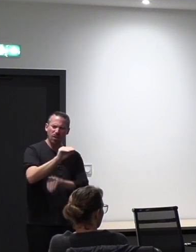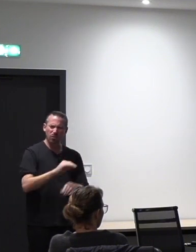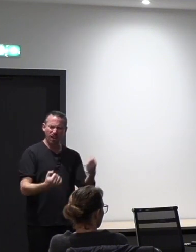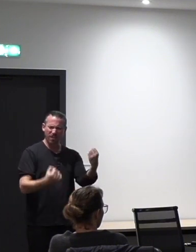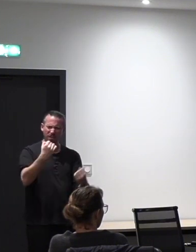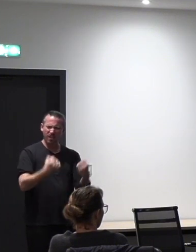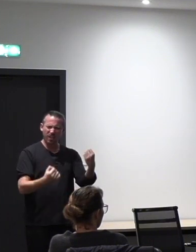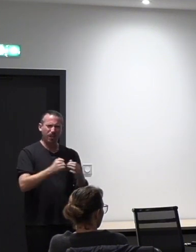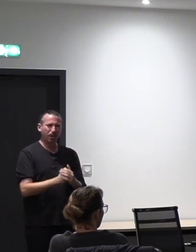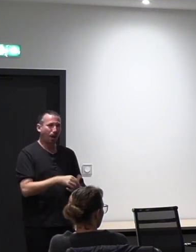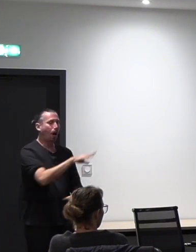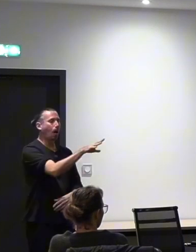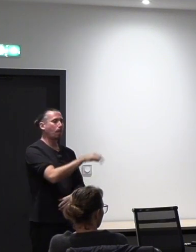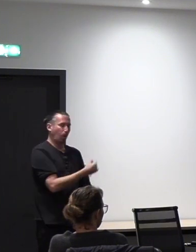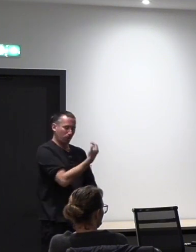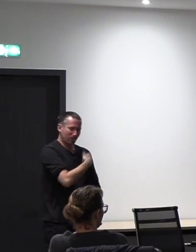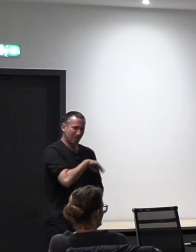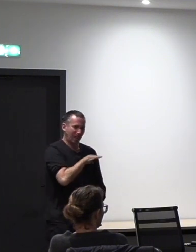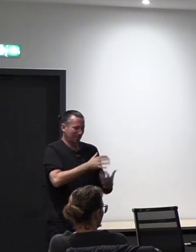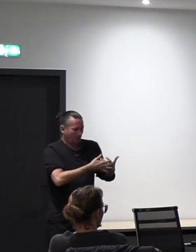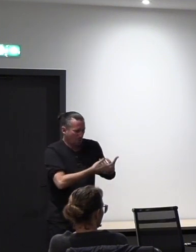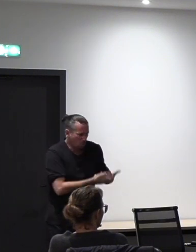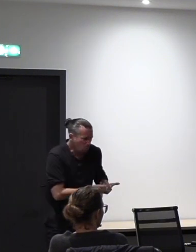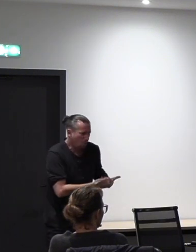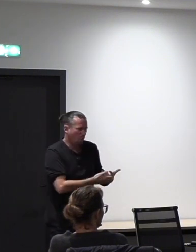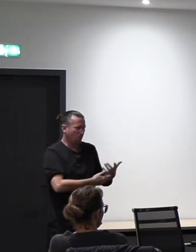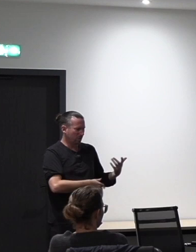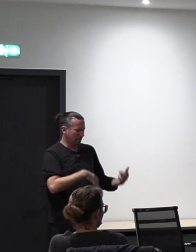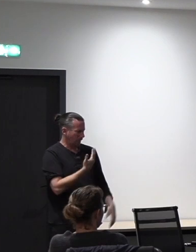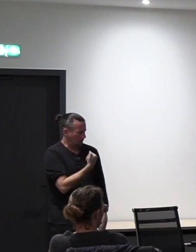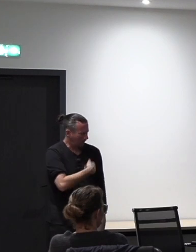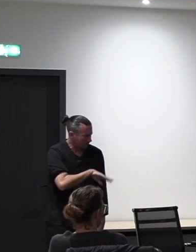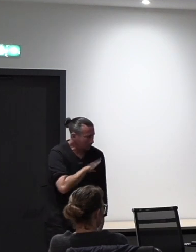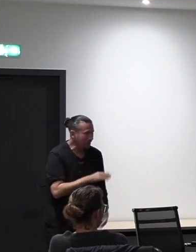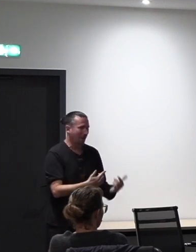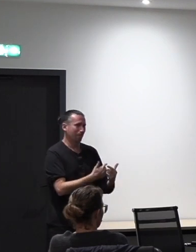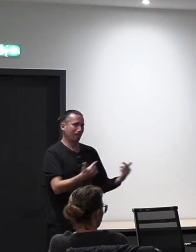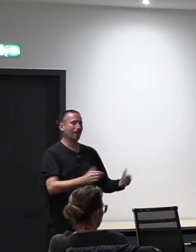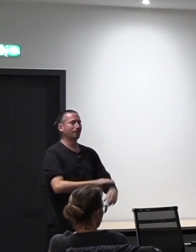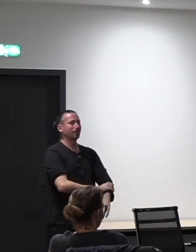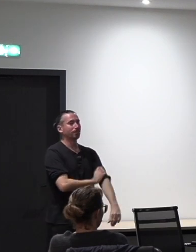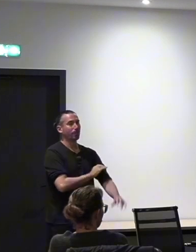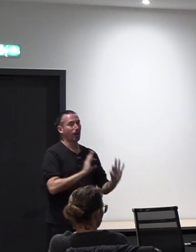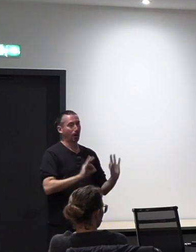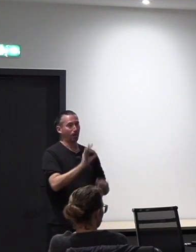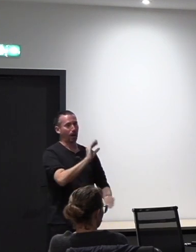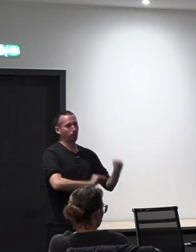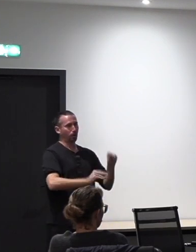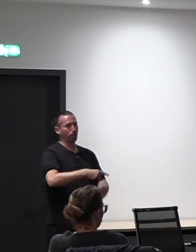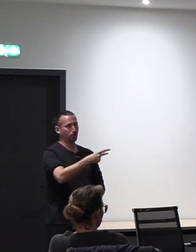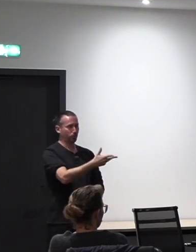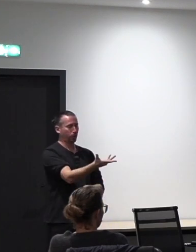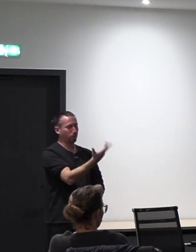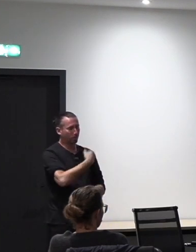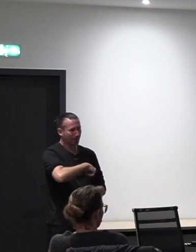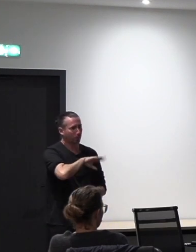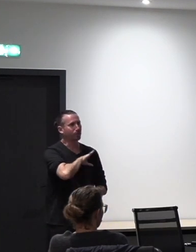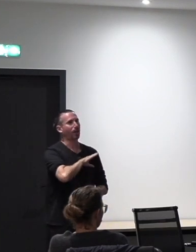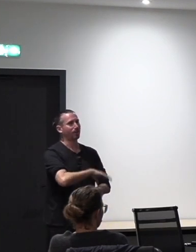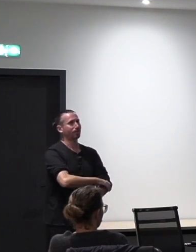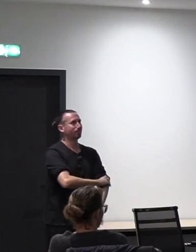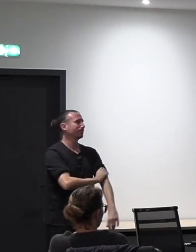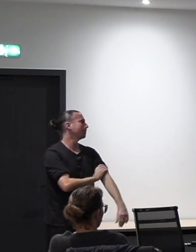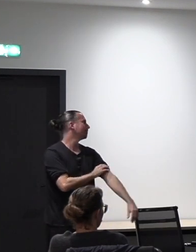en charge, c'est porter, c'est lourd, c'est fatigant, c'est une responsabilité. Et dans le soin, on est plus là-dedans, évidemment. Alors, dans le